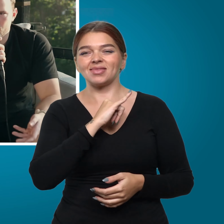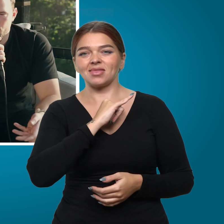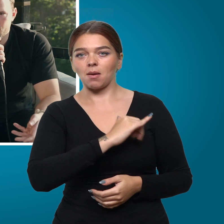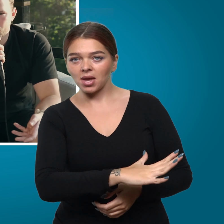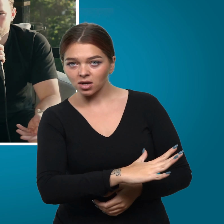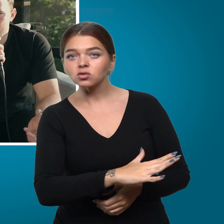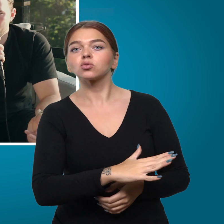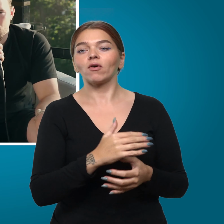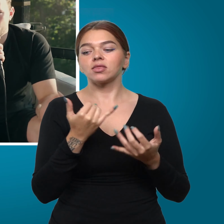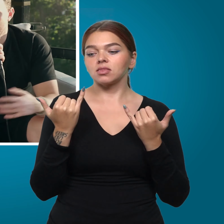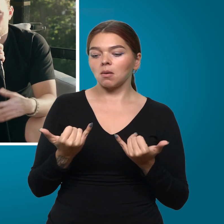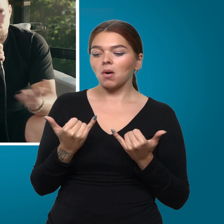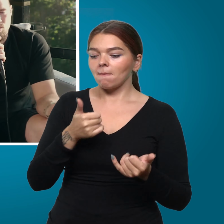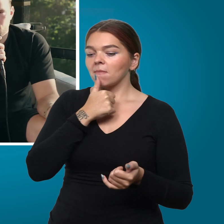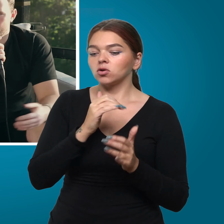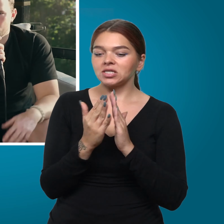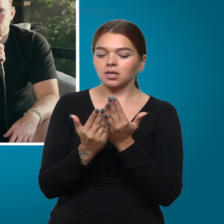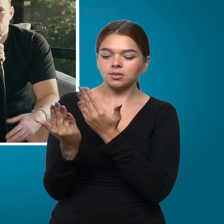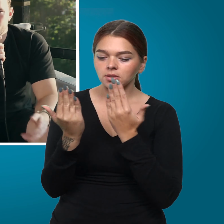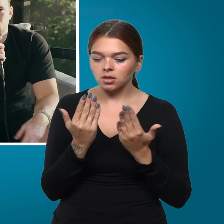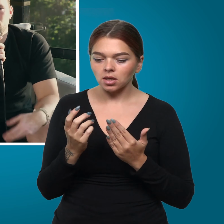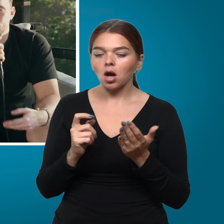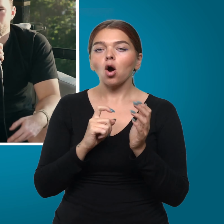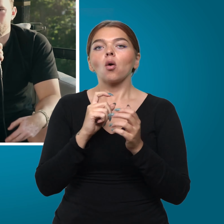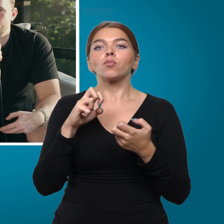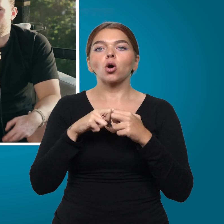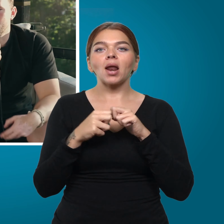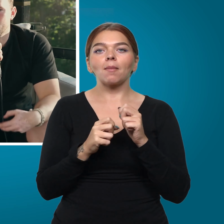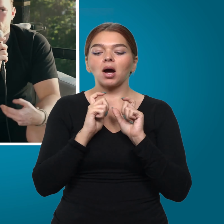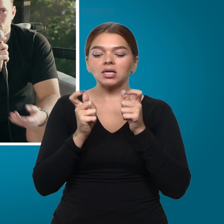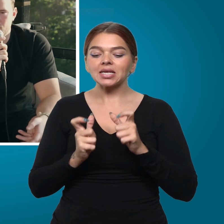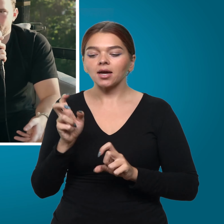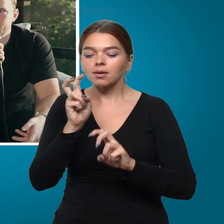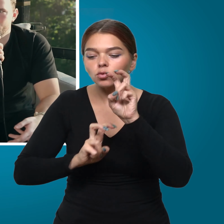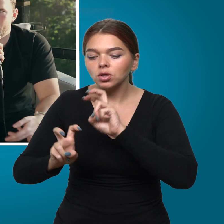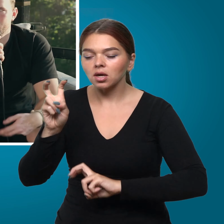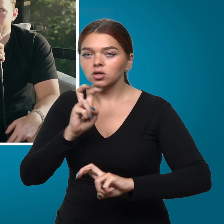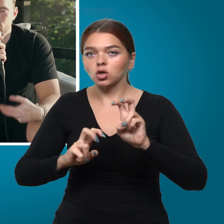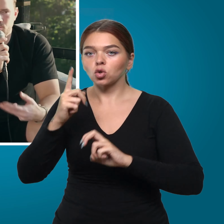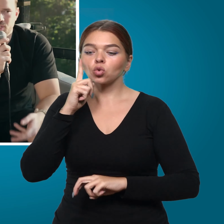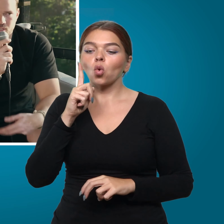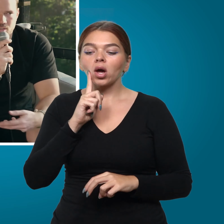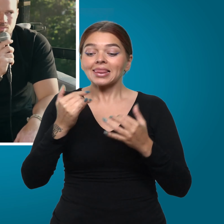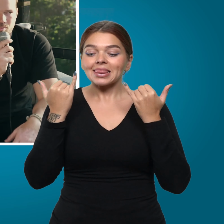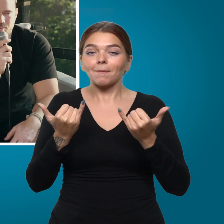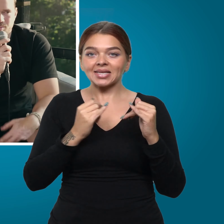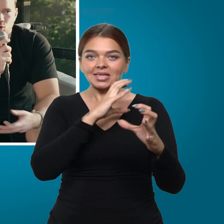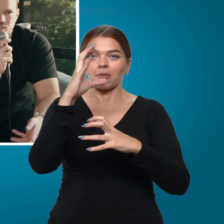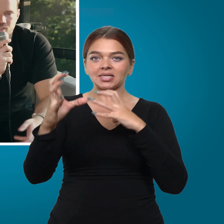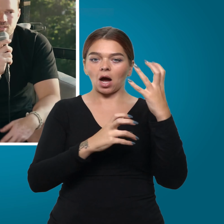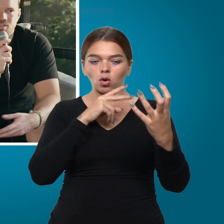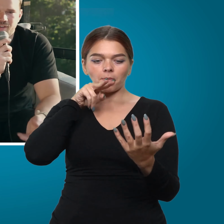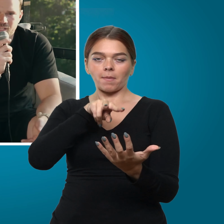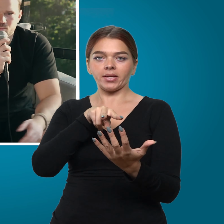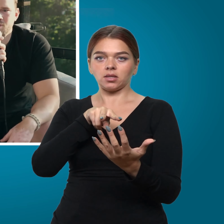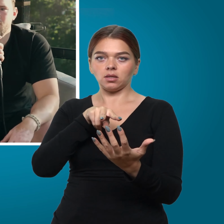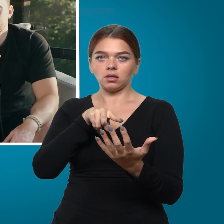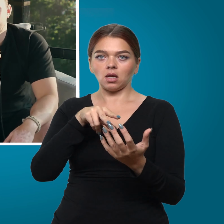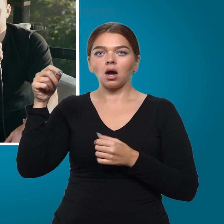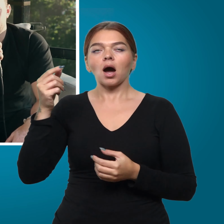dabartinis pasaulis arba kažkoks jau įsivaizduojamas pasaulis, bet vis tiek, kur tu galėtum susitapatinti pagal savo dabartinį potyrį,